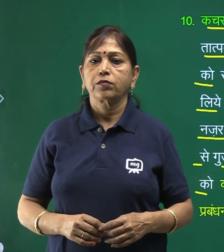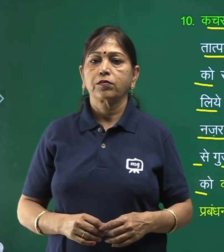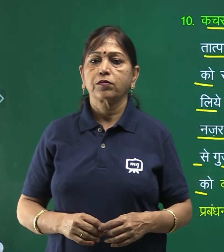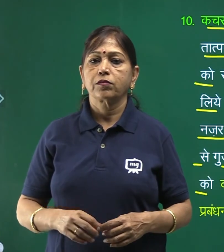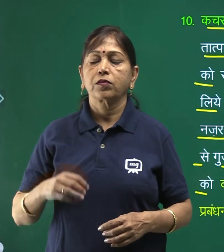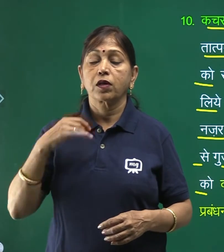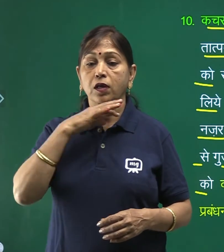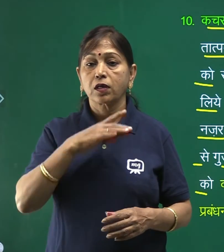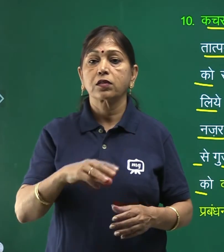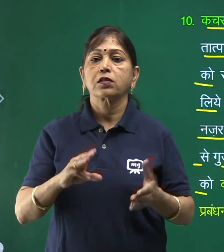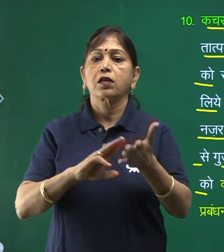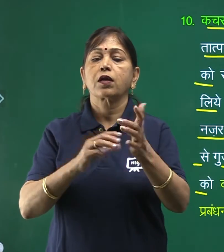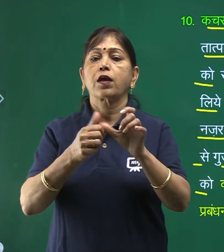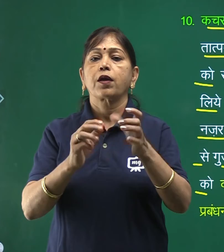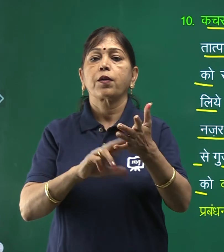कचरा प्रबंधन या